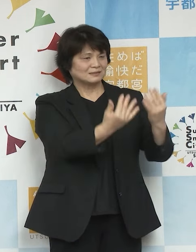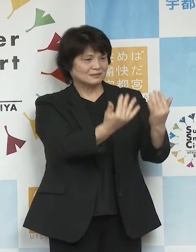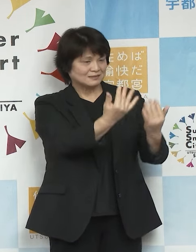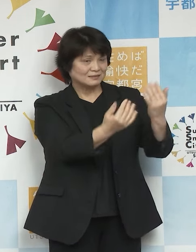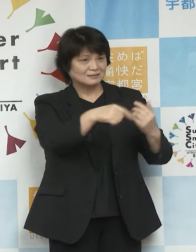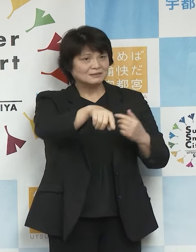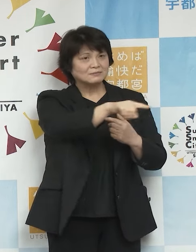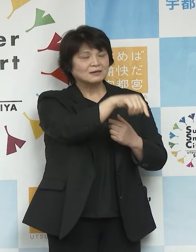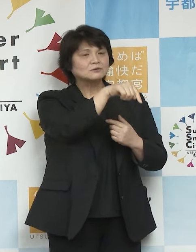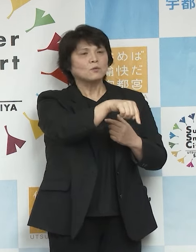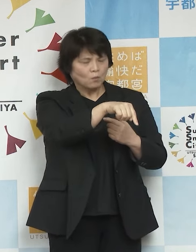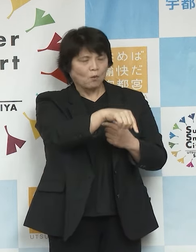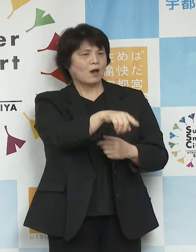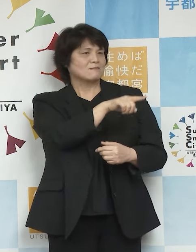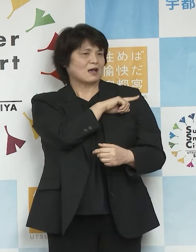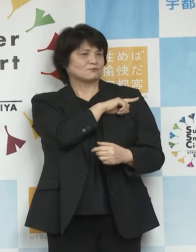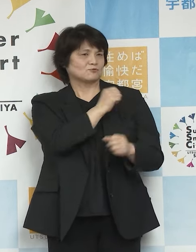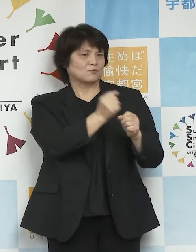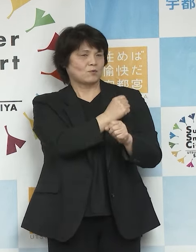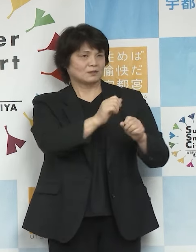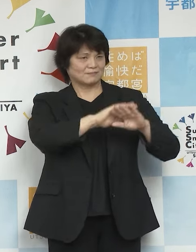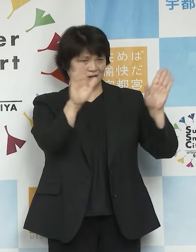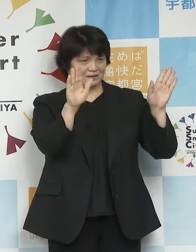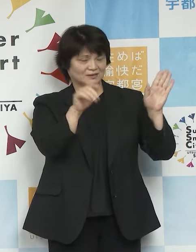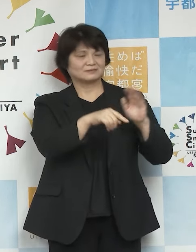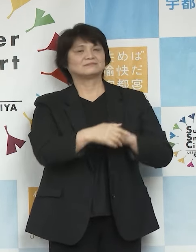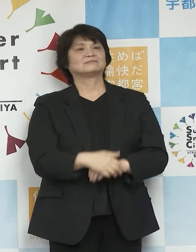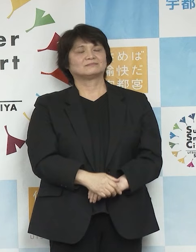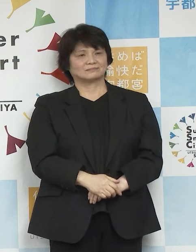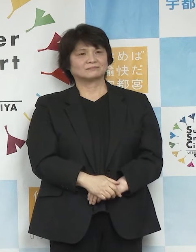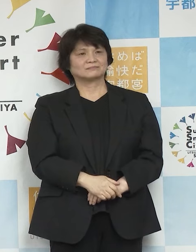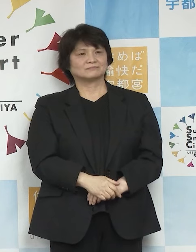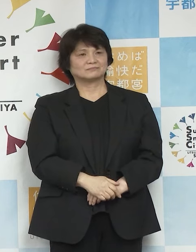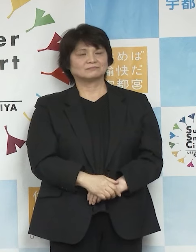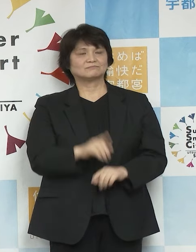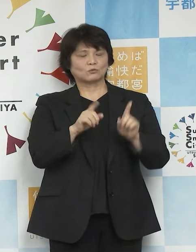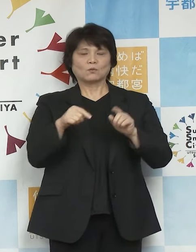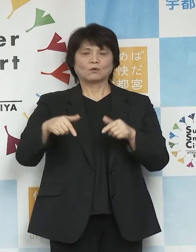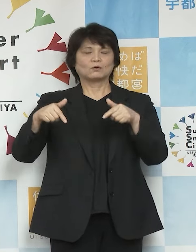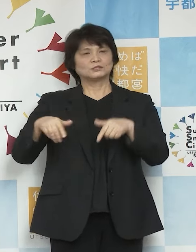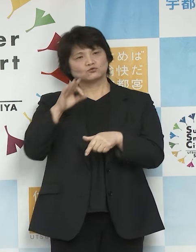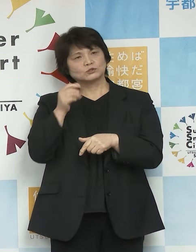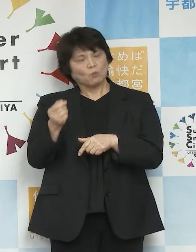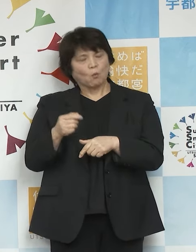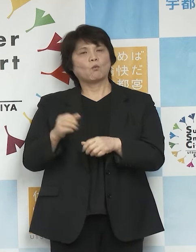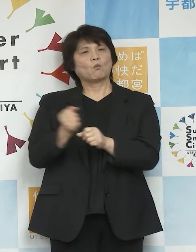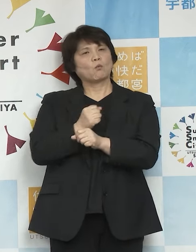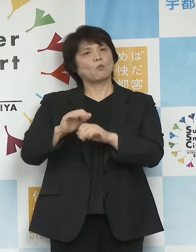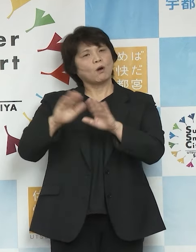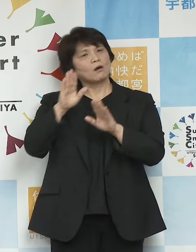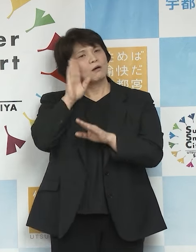工事の、最初の着工ということで進めましたので、そういうしやすいところから着工していくと思います